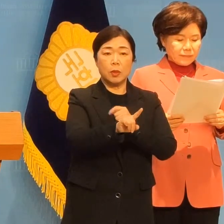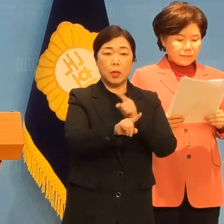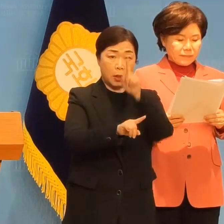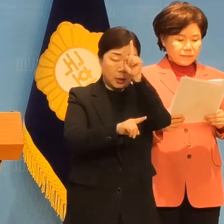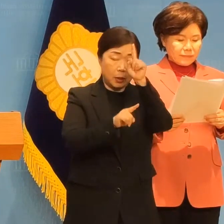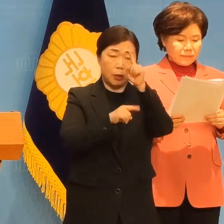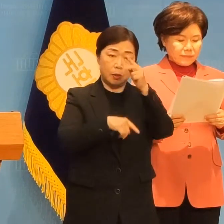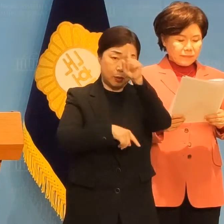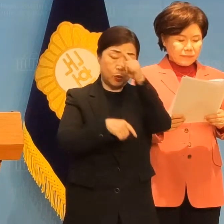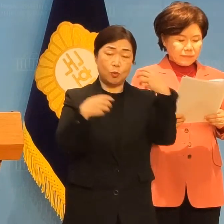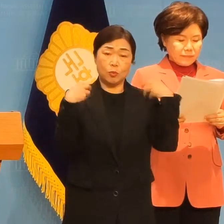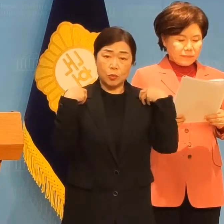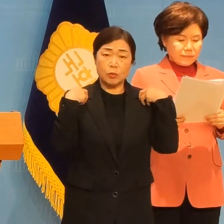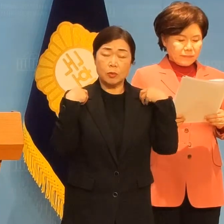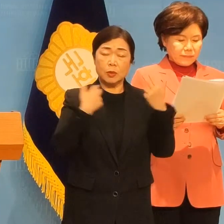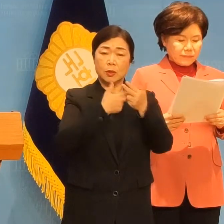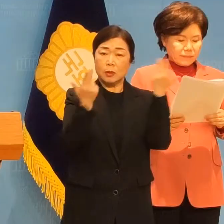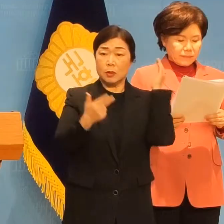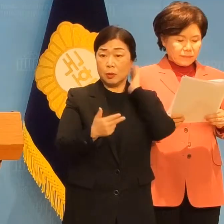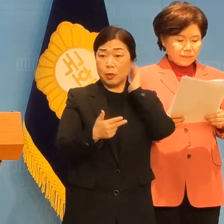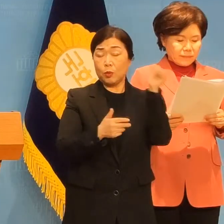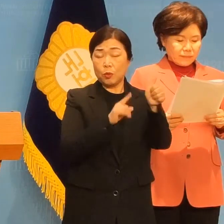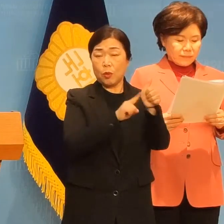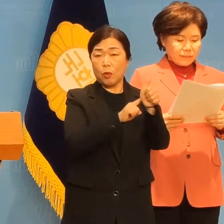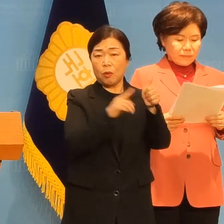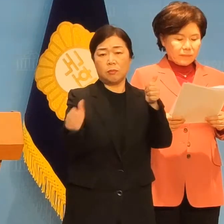수준을 백일화해 보여주고 있습니다.